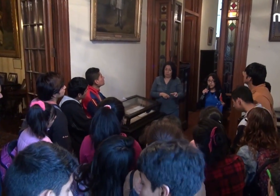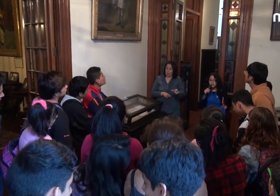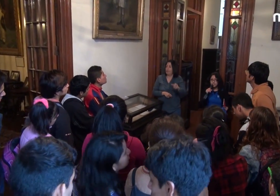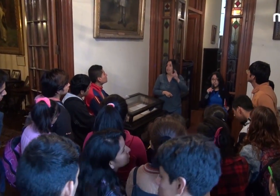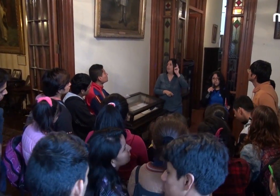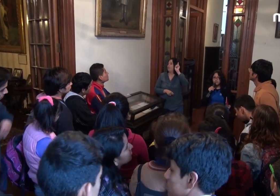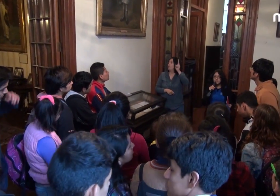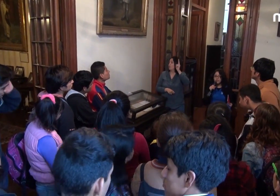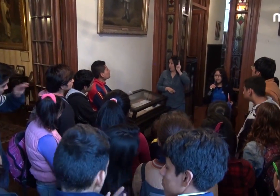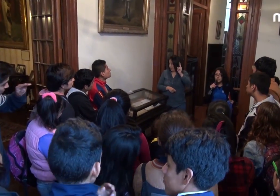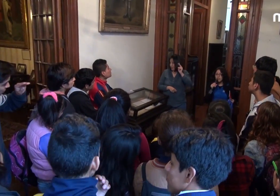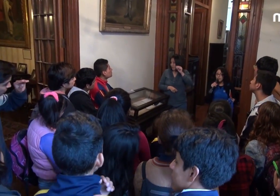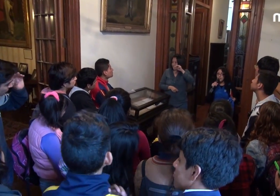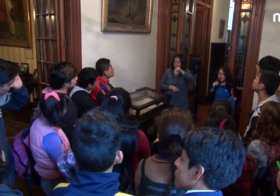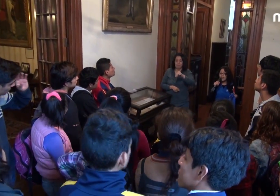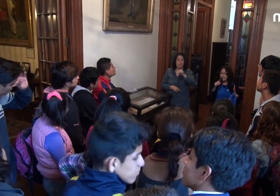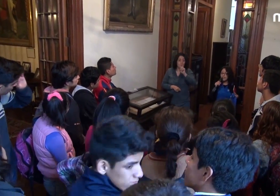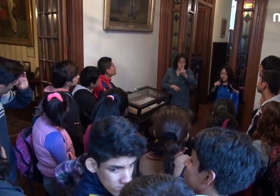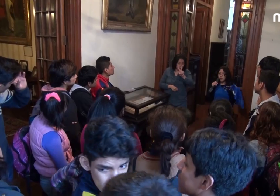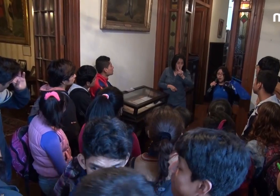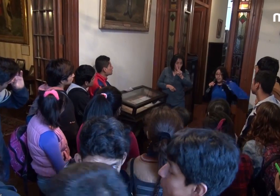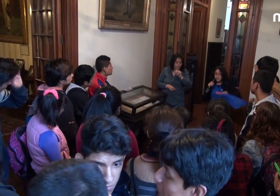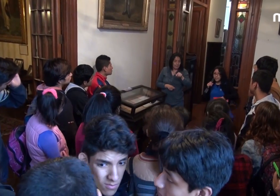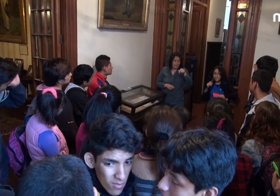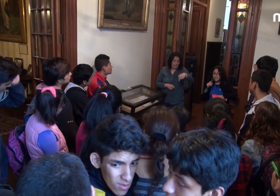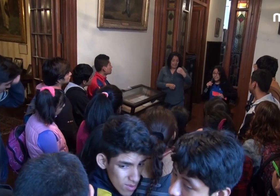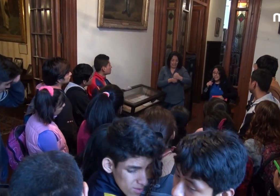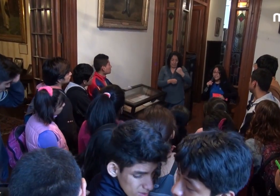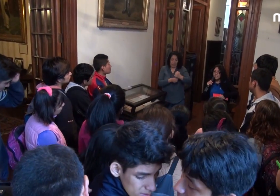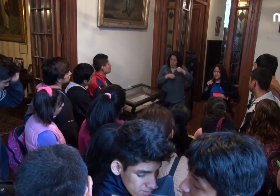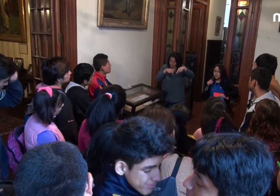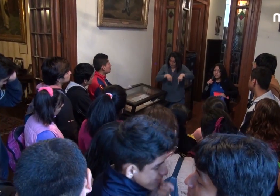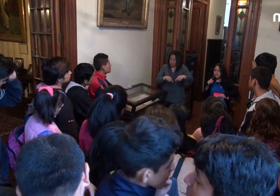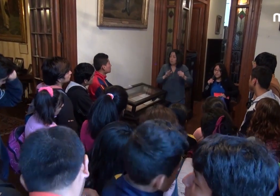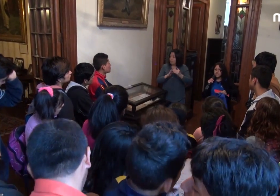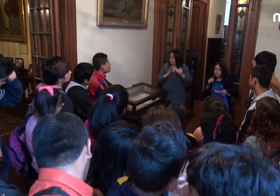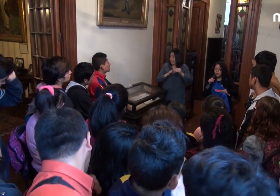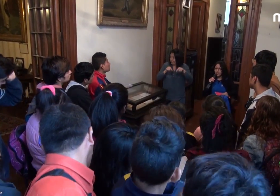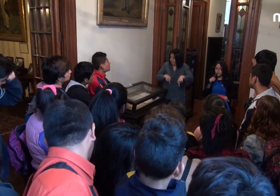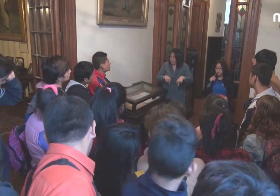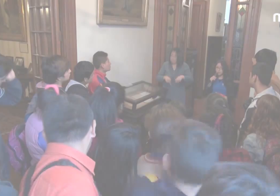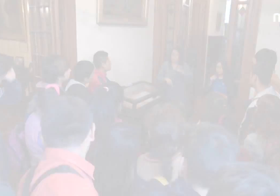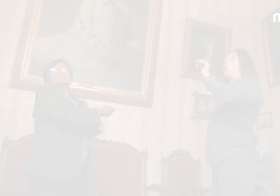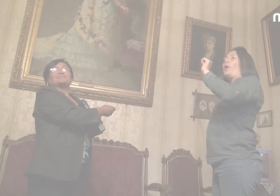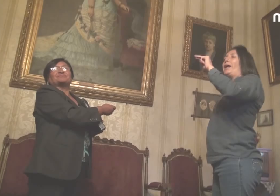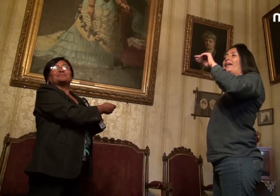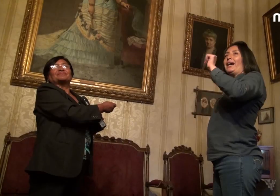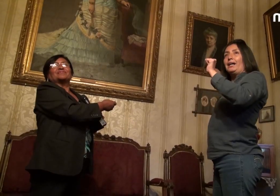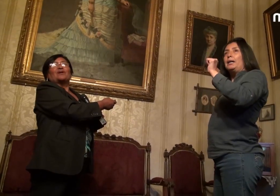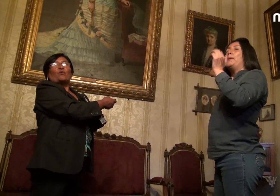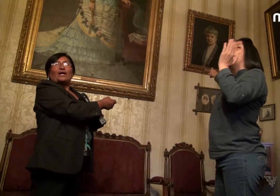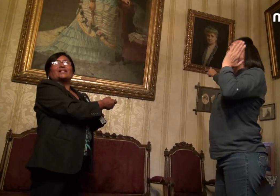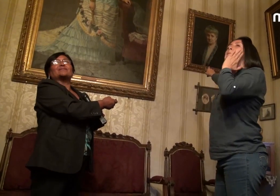mario vargas llosa el trabajo aquí en esta casa durante cinco años